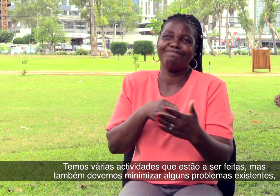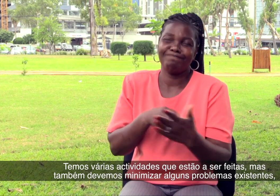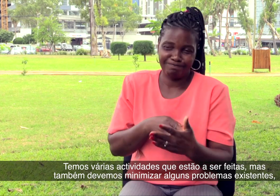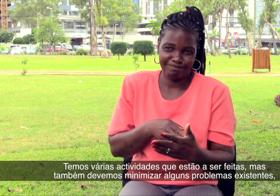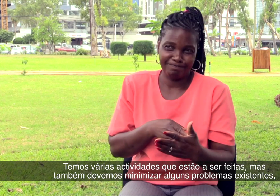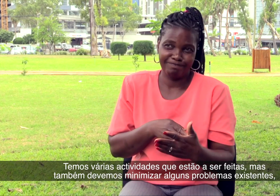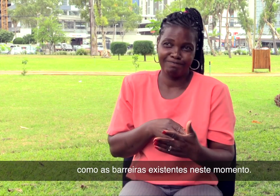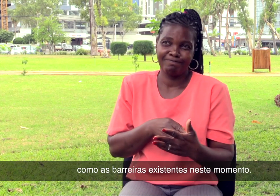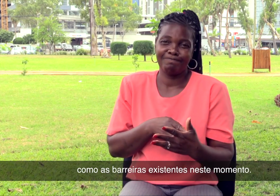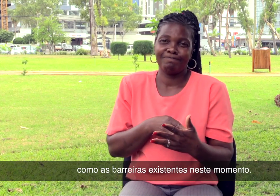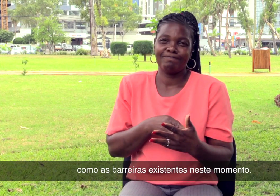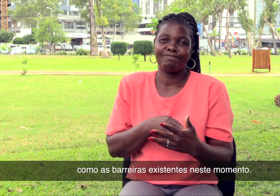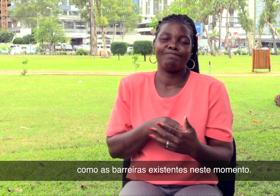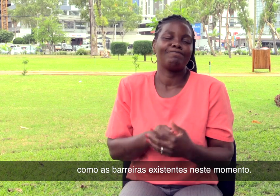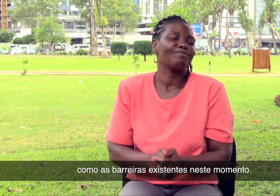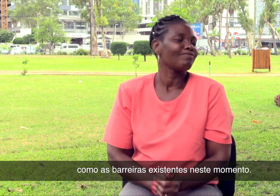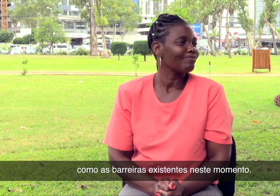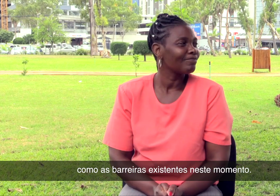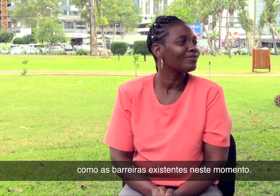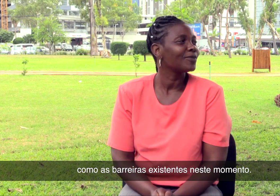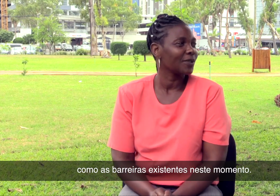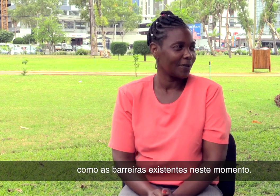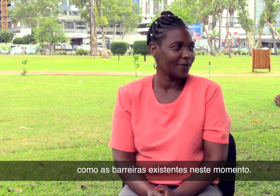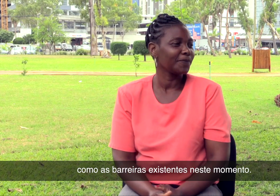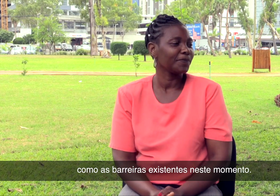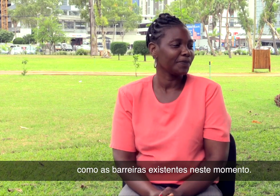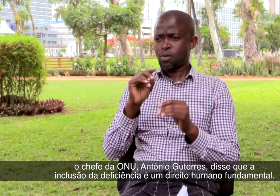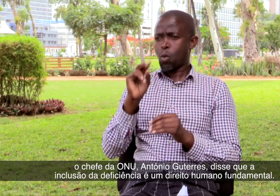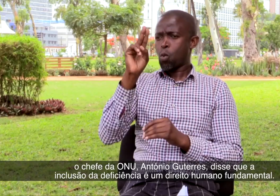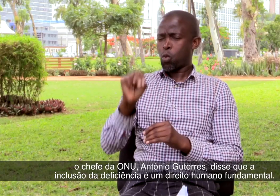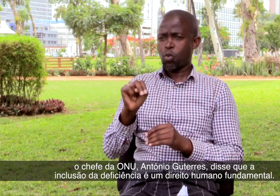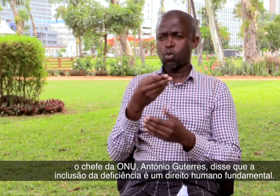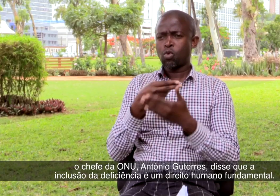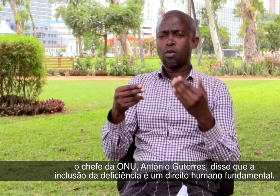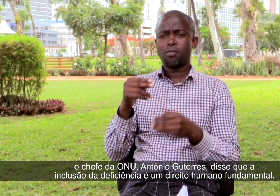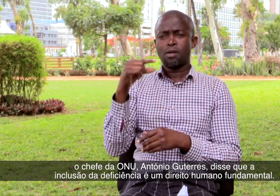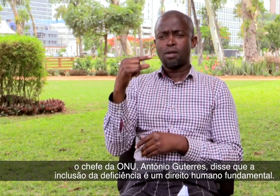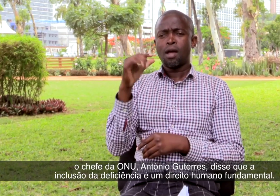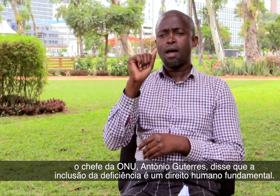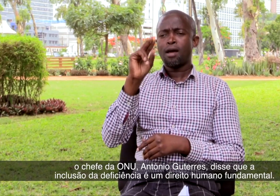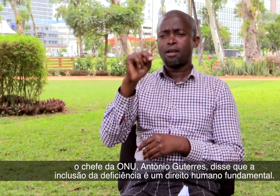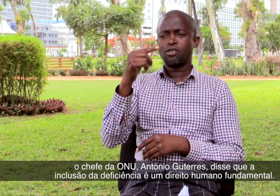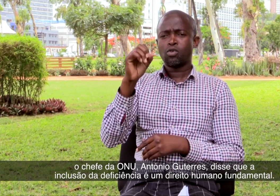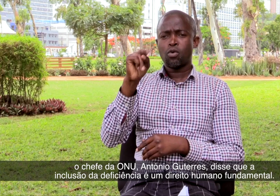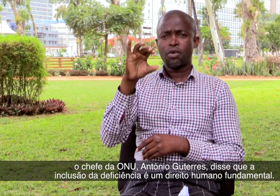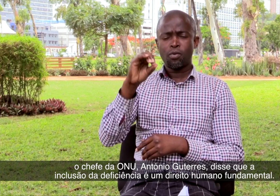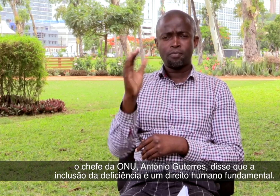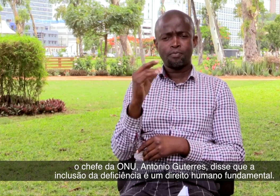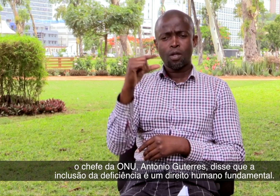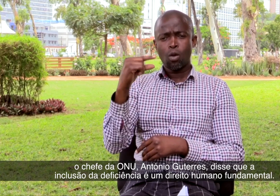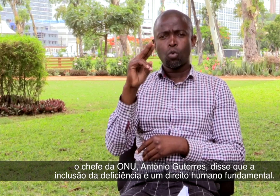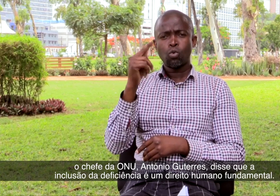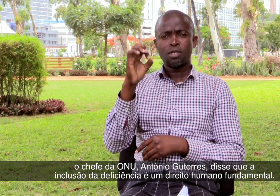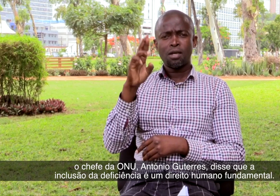problemas existentes, como essas barreiras existentes neste momento. O chefe da ONU,